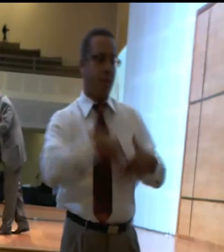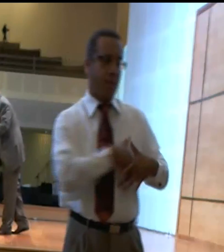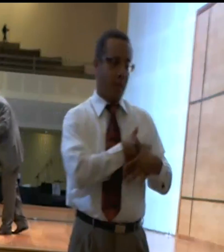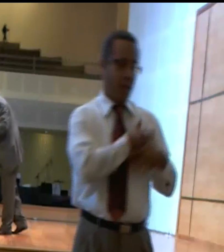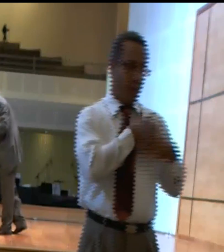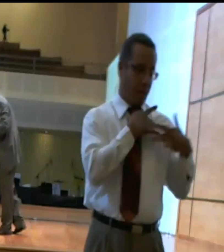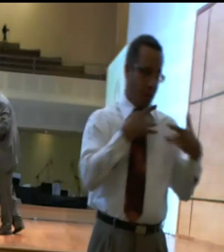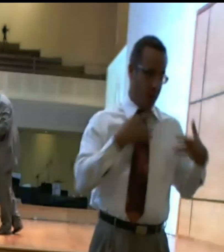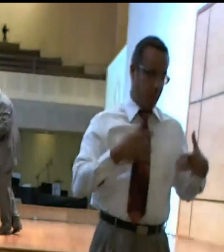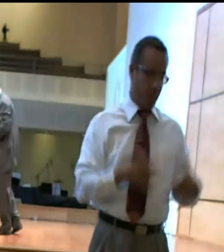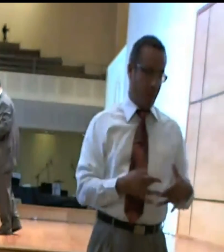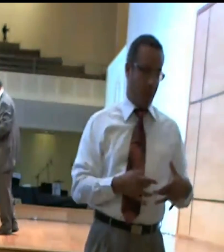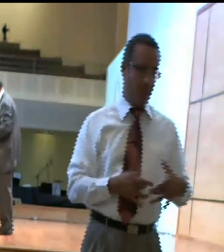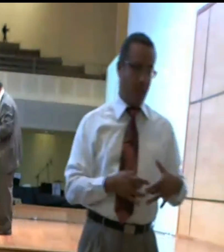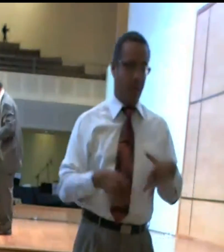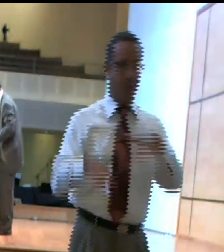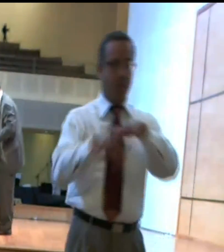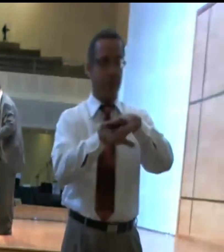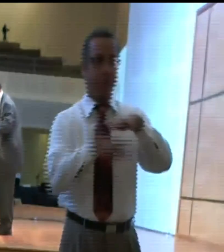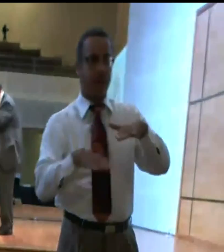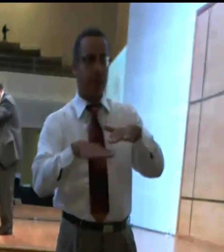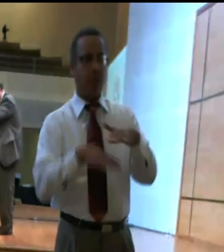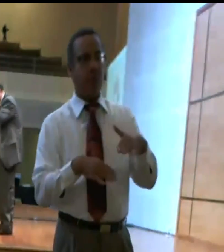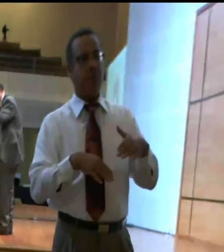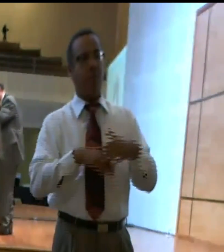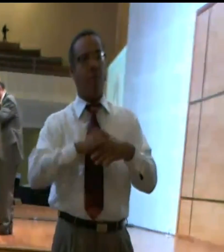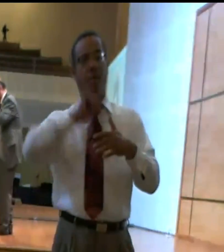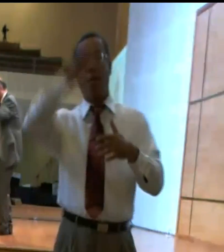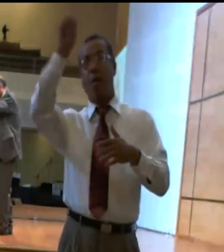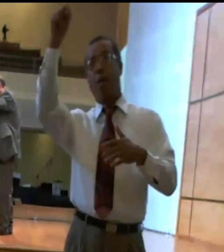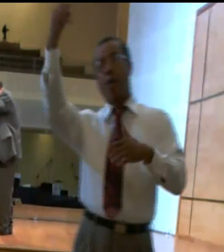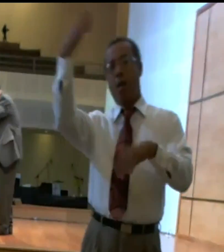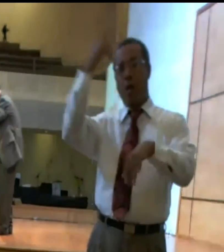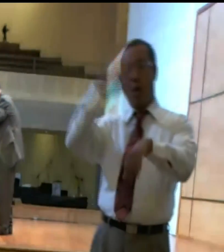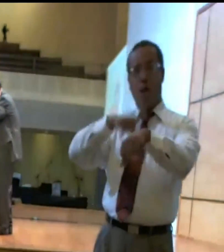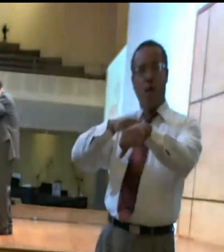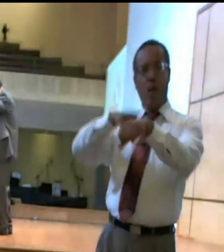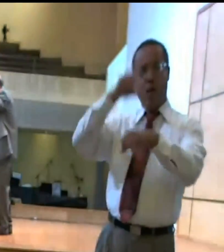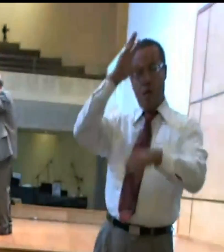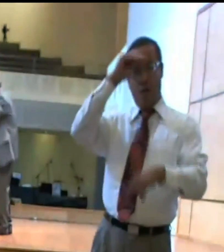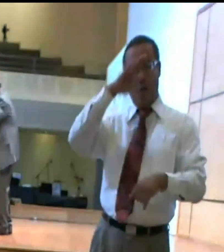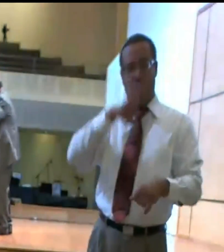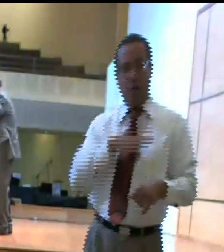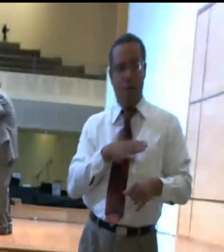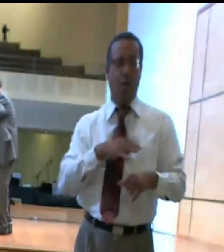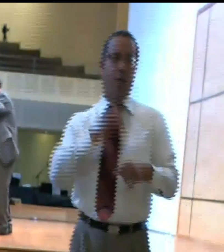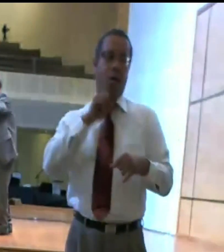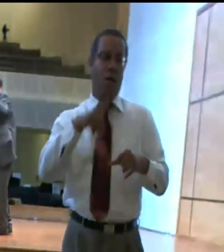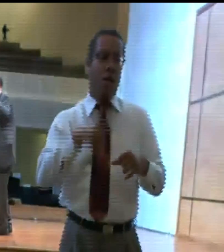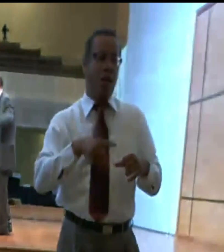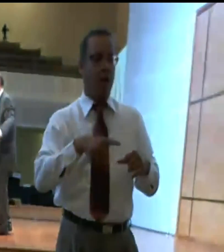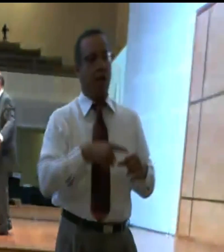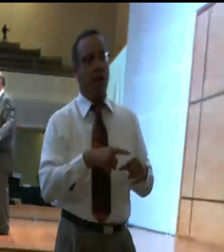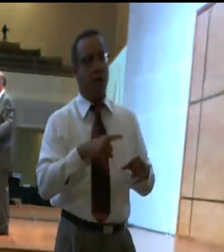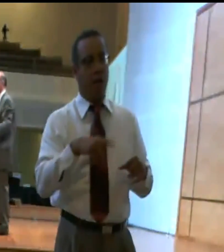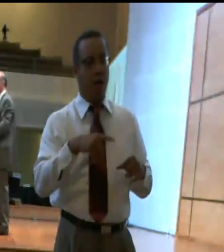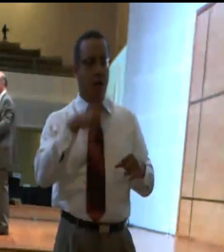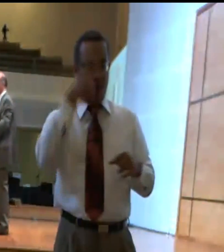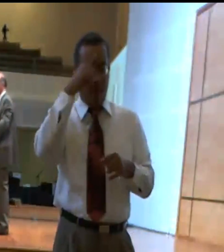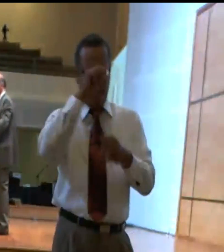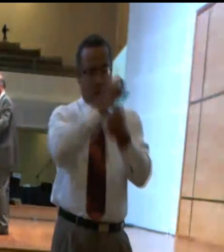corazón en todo lo que debajo del sol se hace. Hay tiempo en que el hombre se enseñorea del hombre para mal